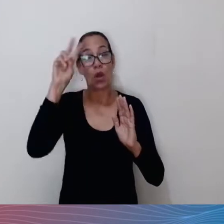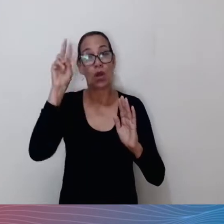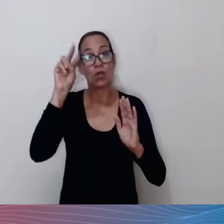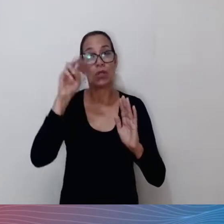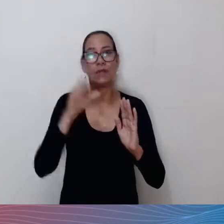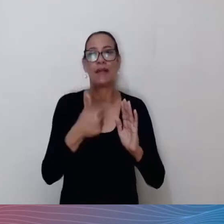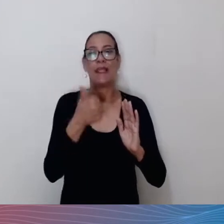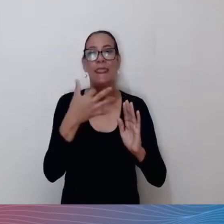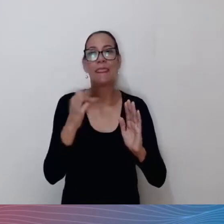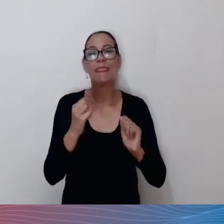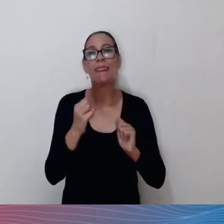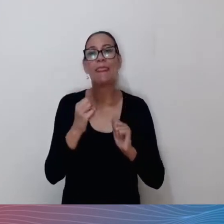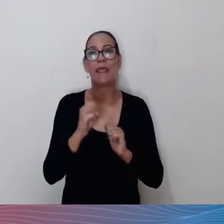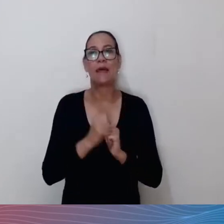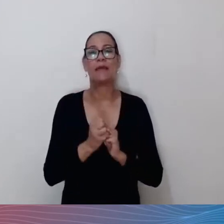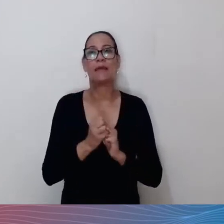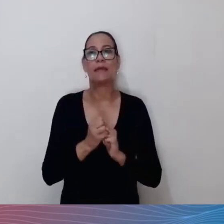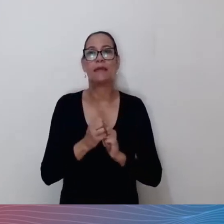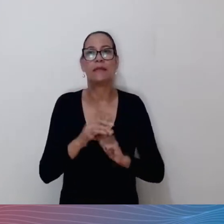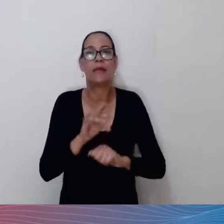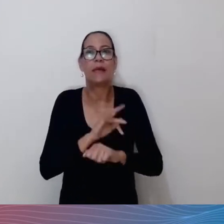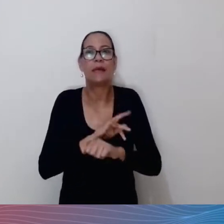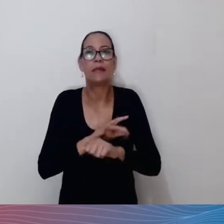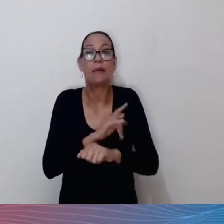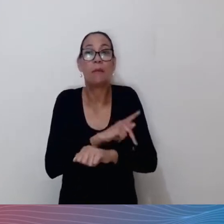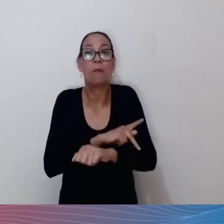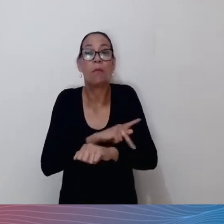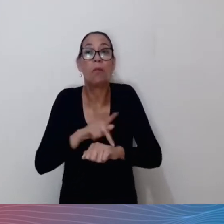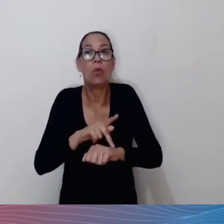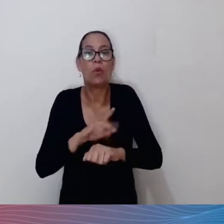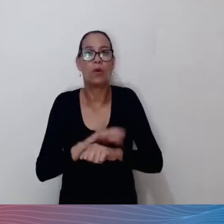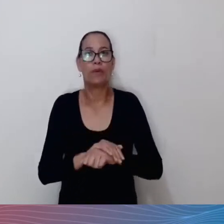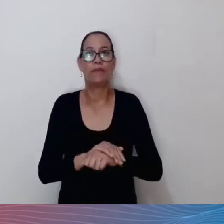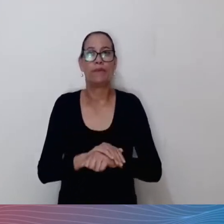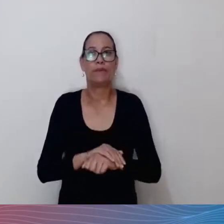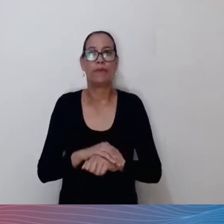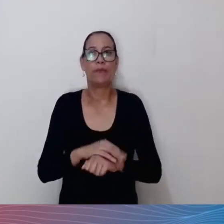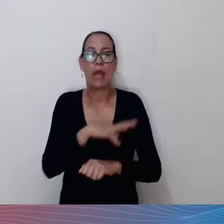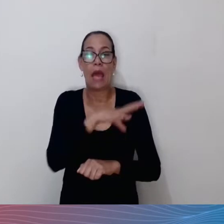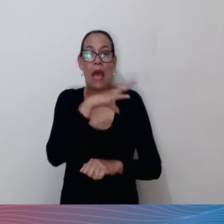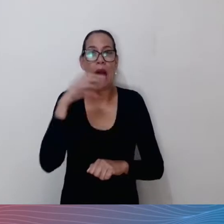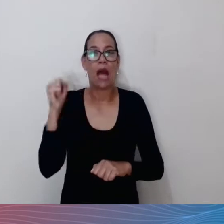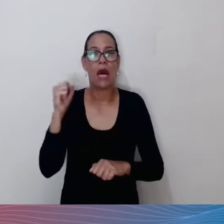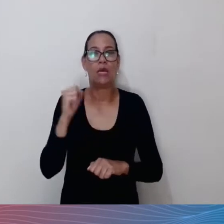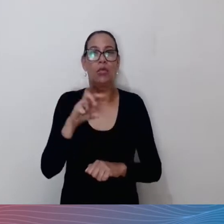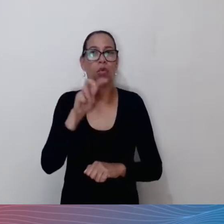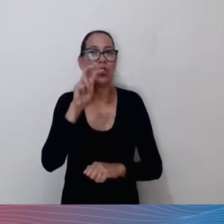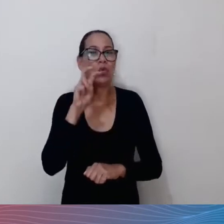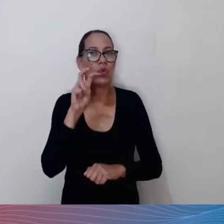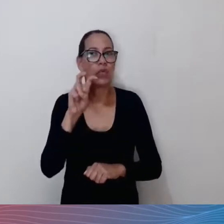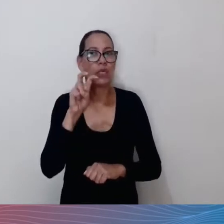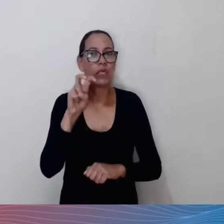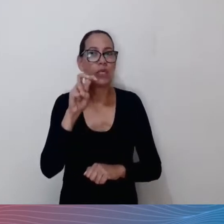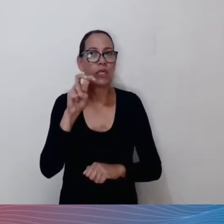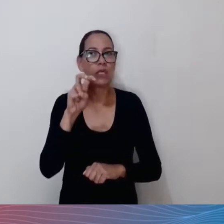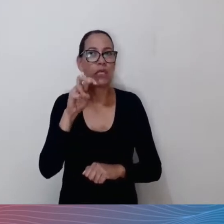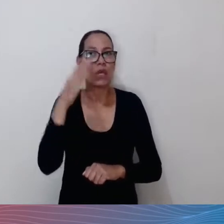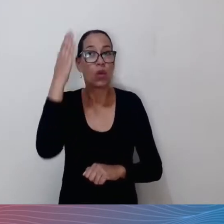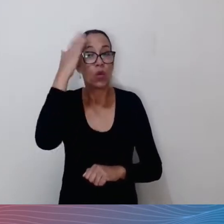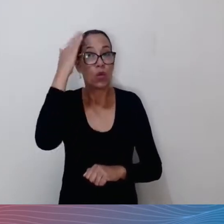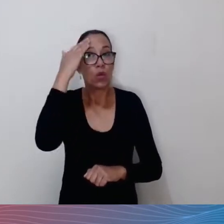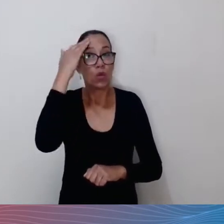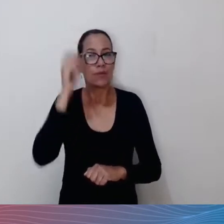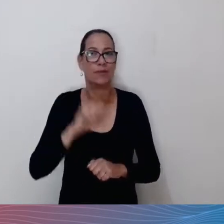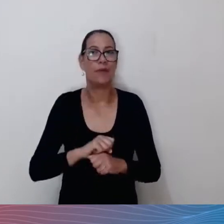vida, à maturidade de vida. Aquelas 5 virgens sábias tinham vasilha cheia de azeite, e